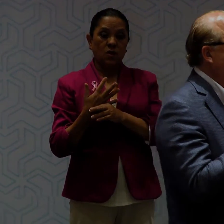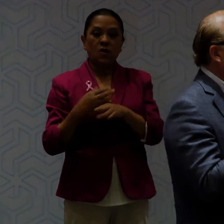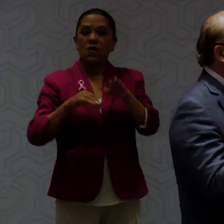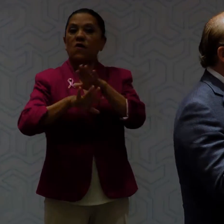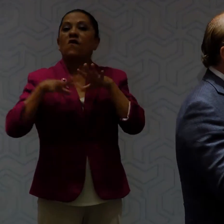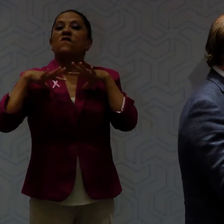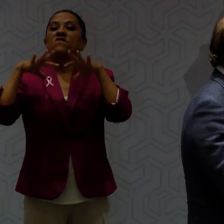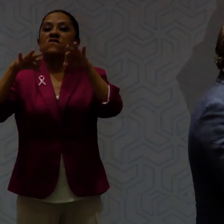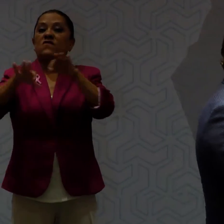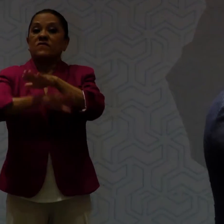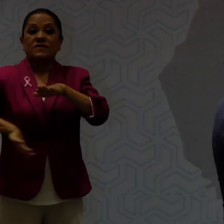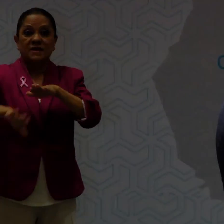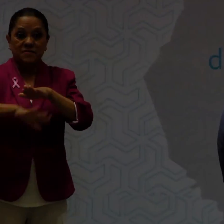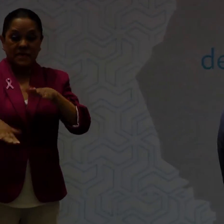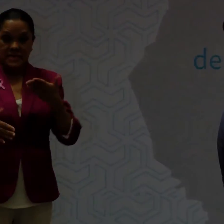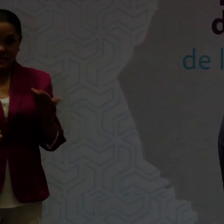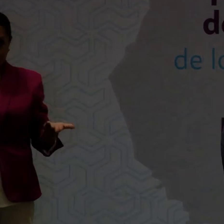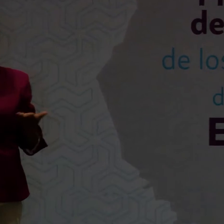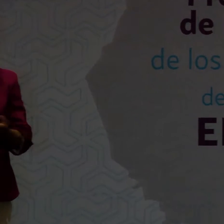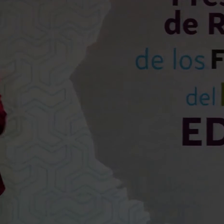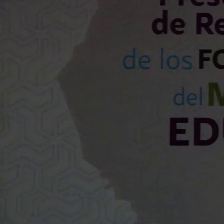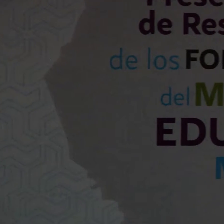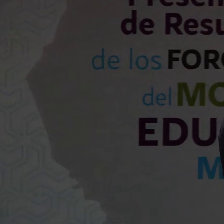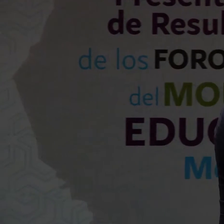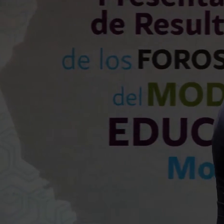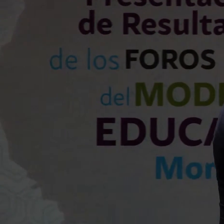fundamentales y esenciales, la educación.